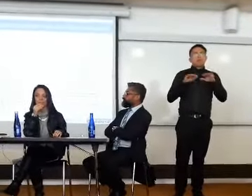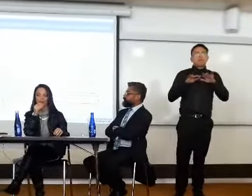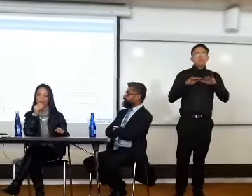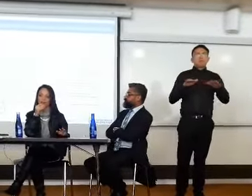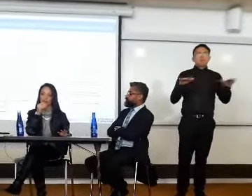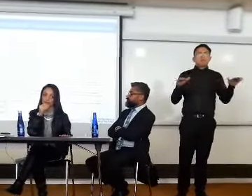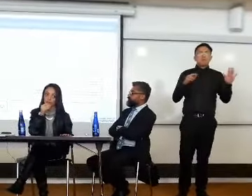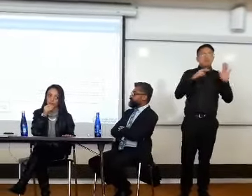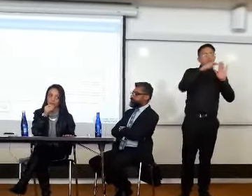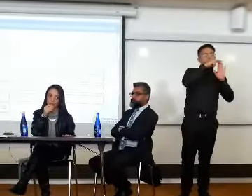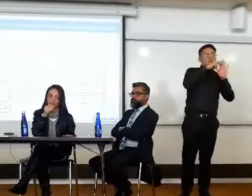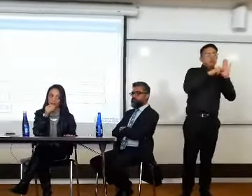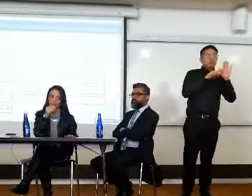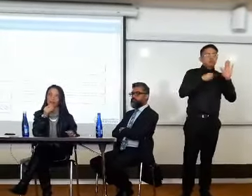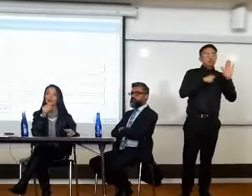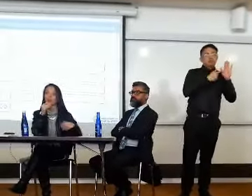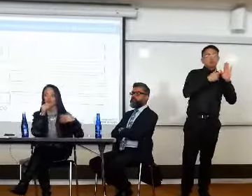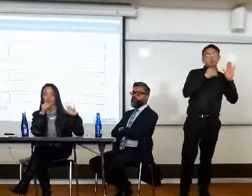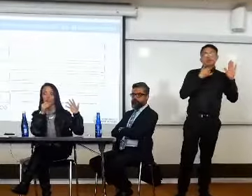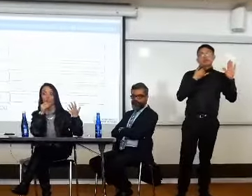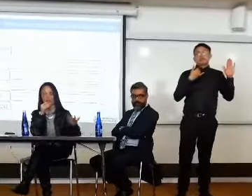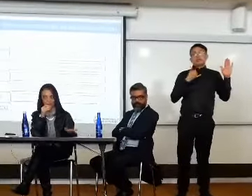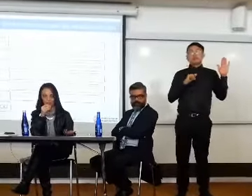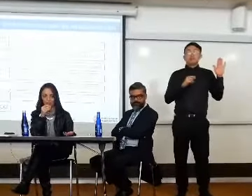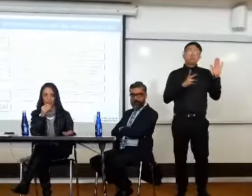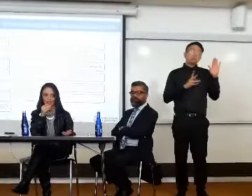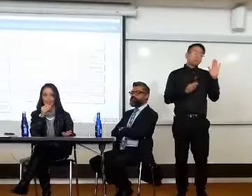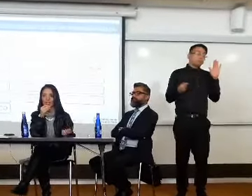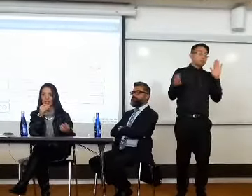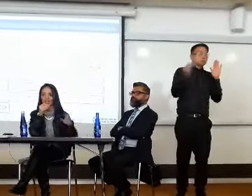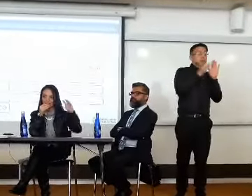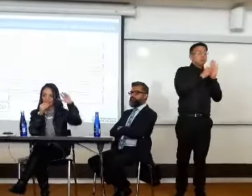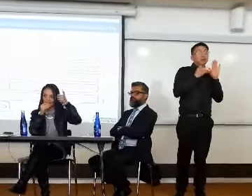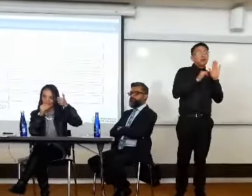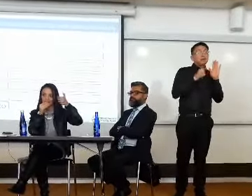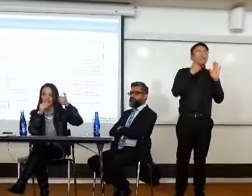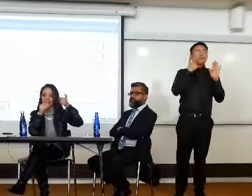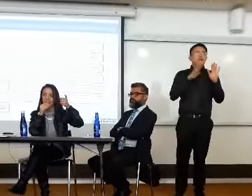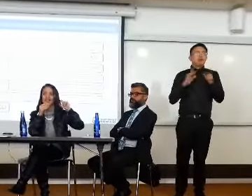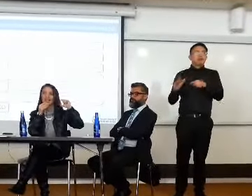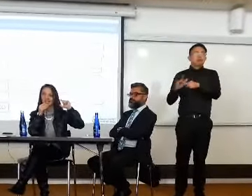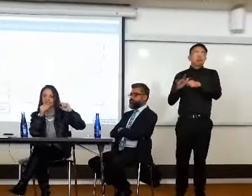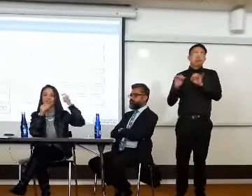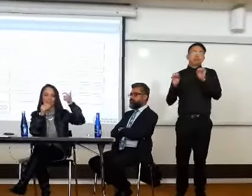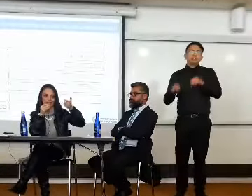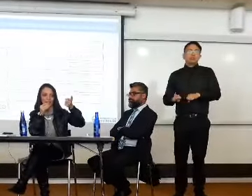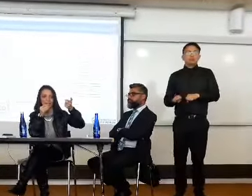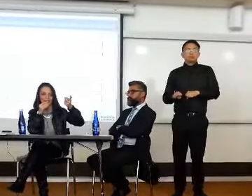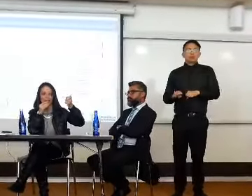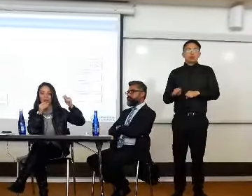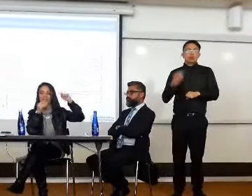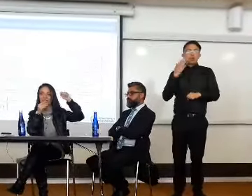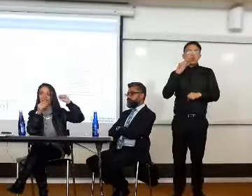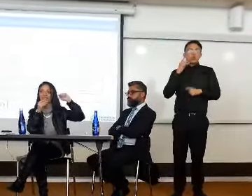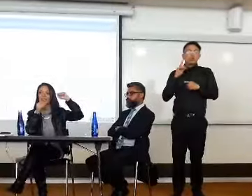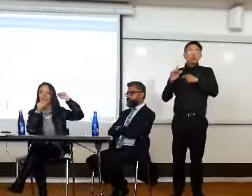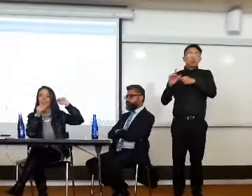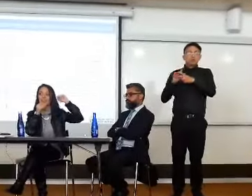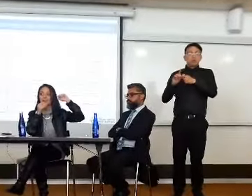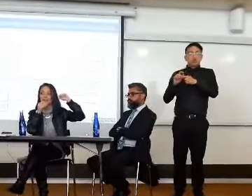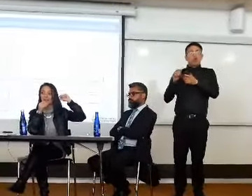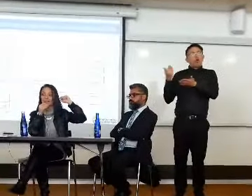demuestra. Ahora, una cosa es lo que dice el papel, ahora vamos a implementarlo. Que ahí tiene que hacerse el siguiente break o el